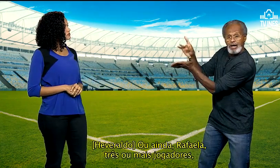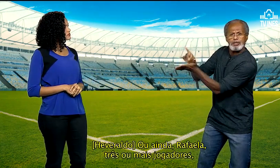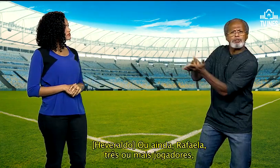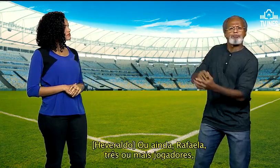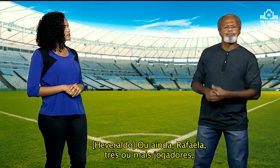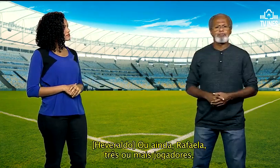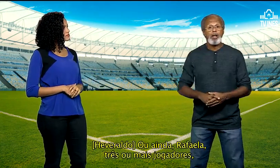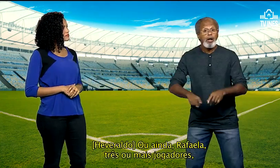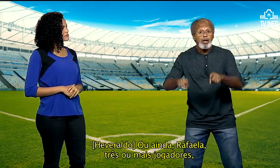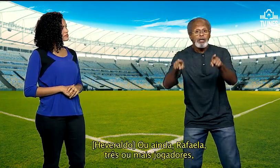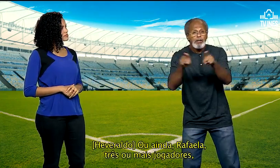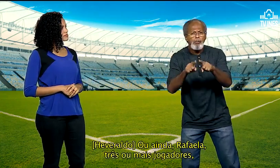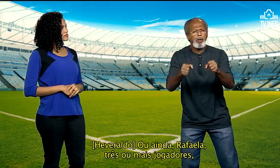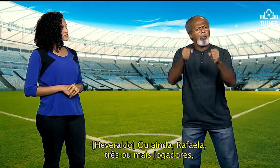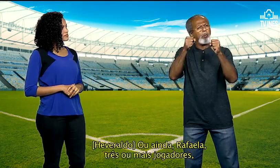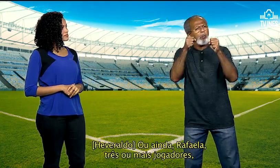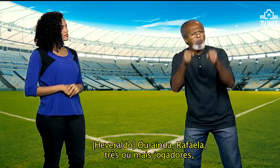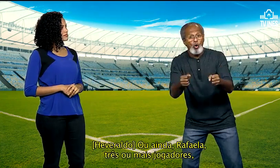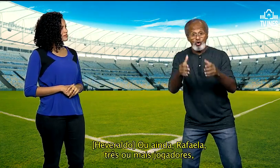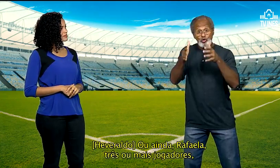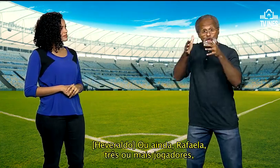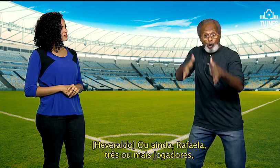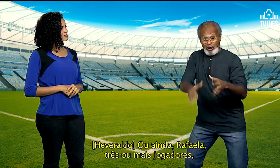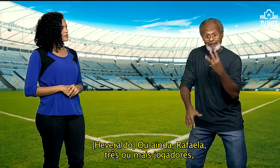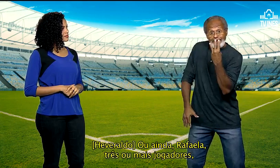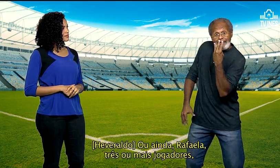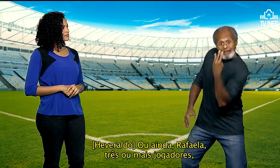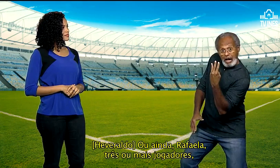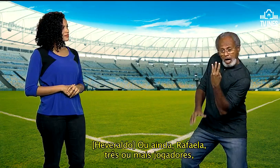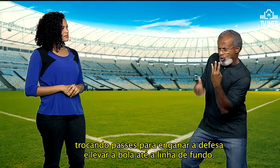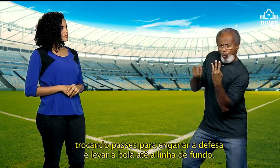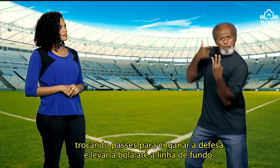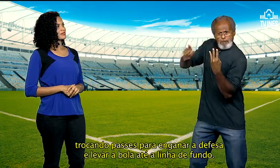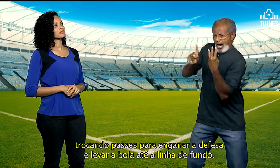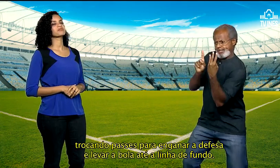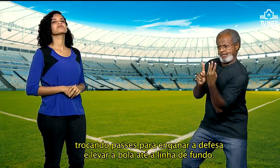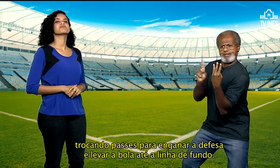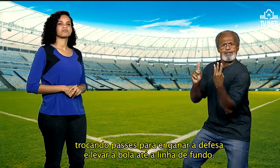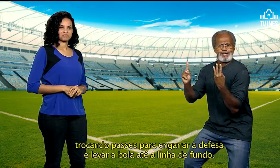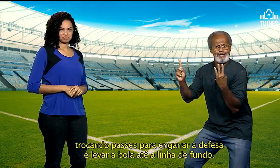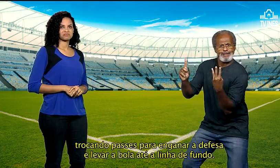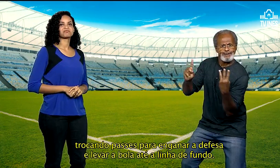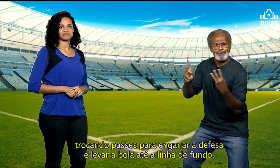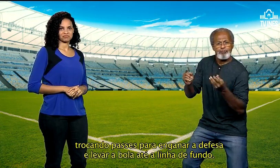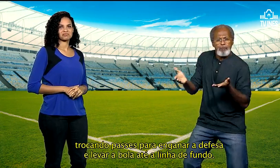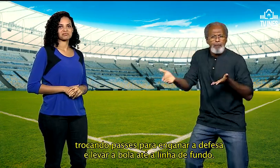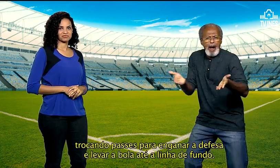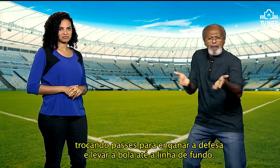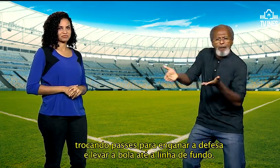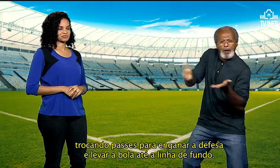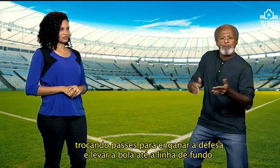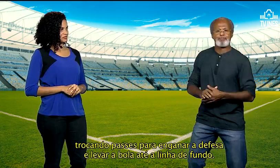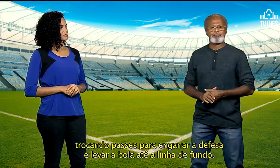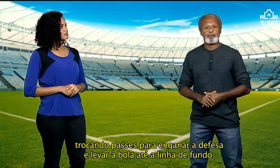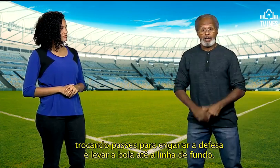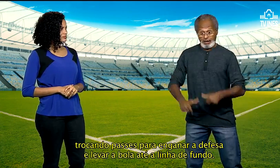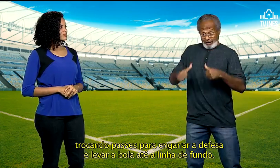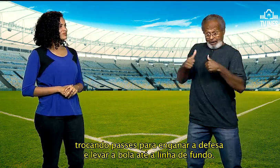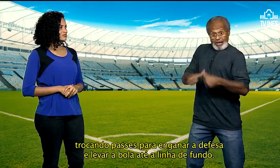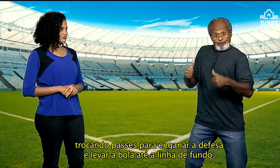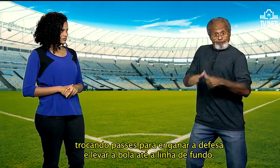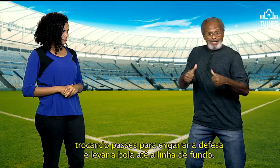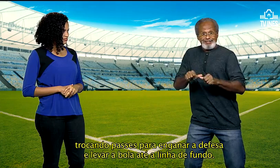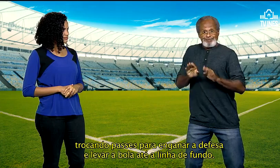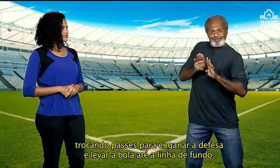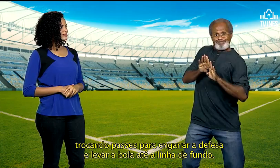Ou ainda, Rafaela, três ou mais jogadores, trocando passes para enganar a defesa e levar